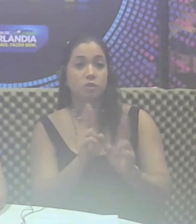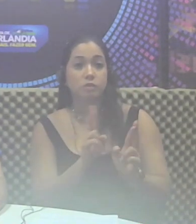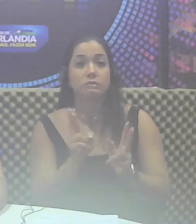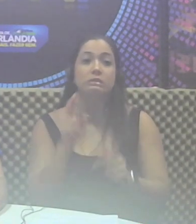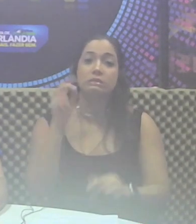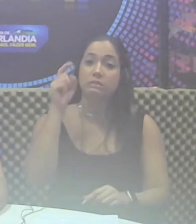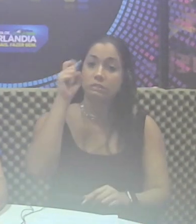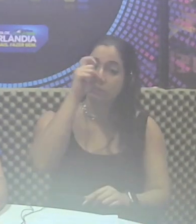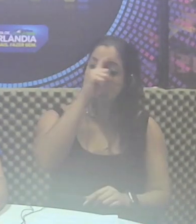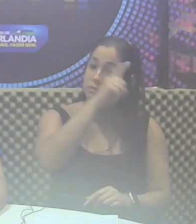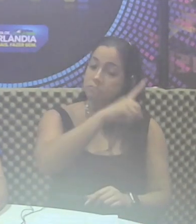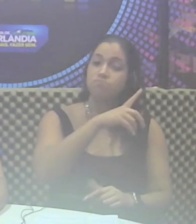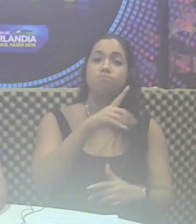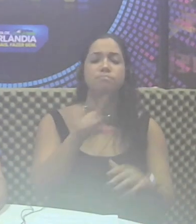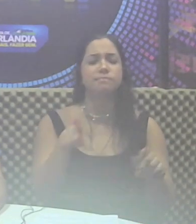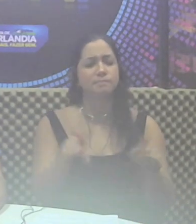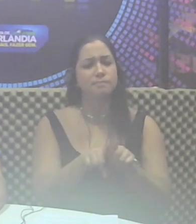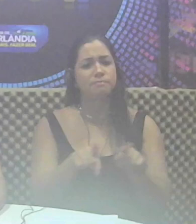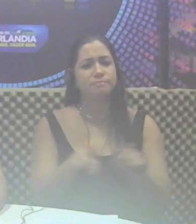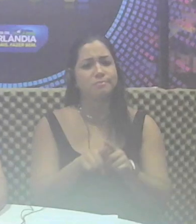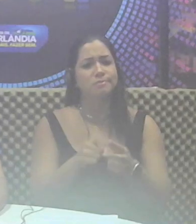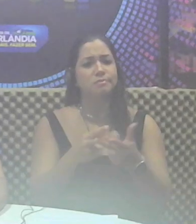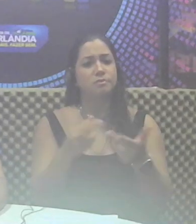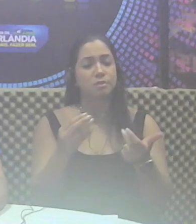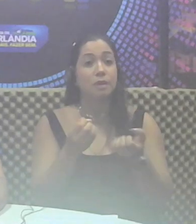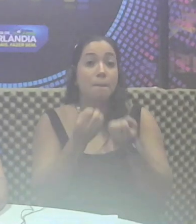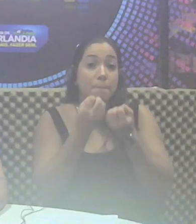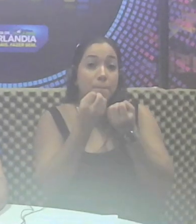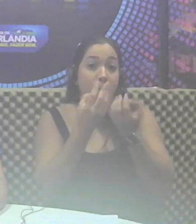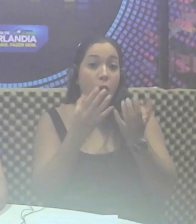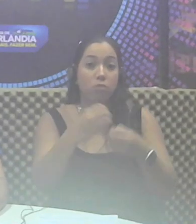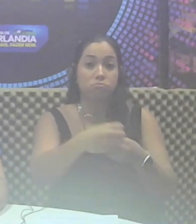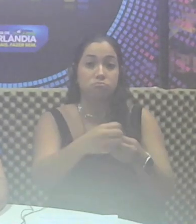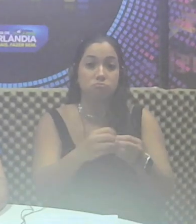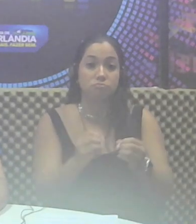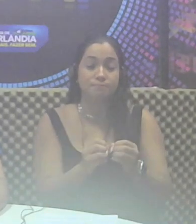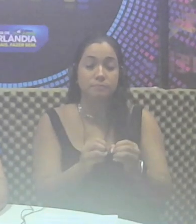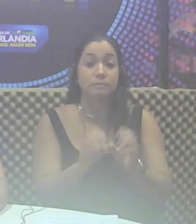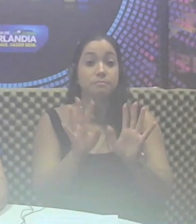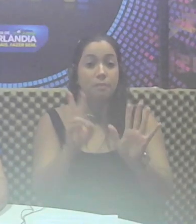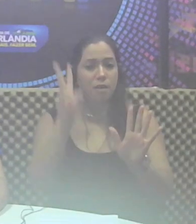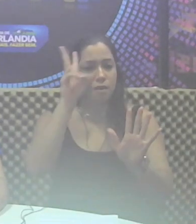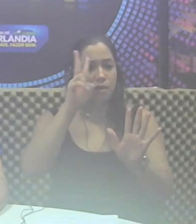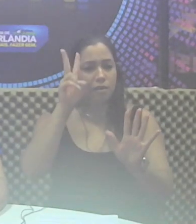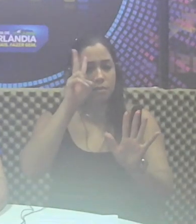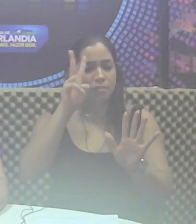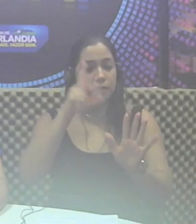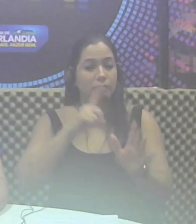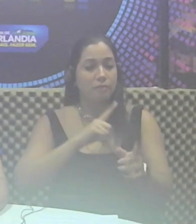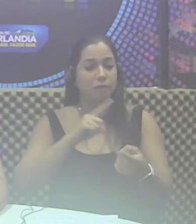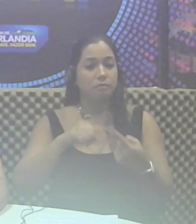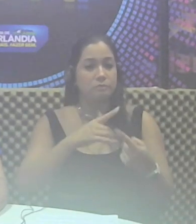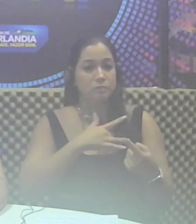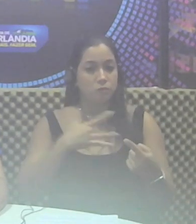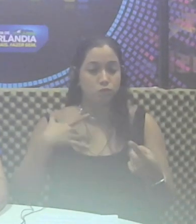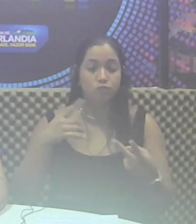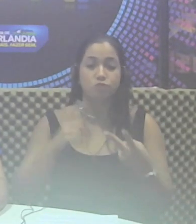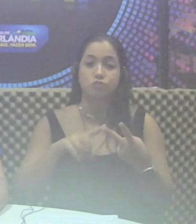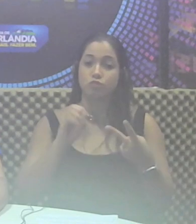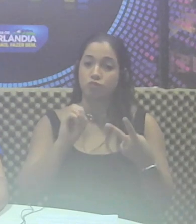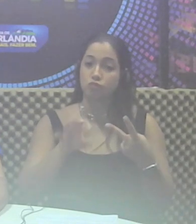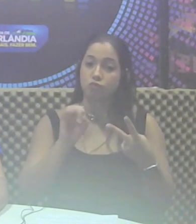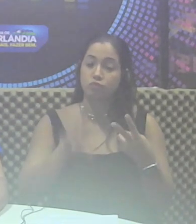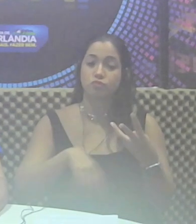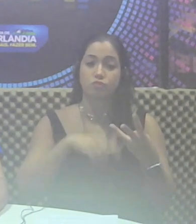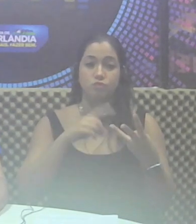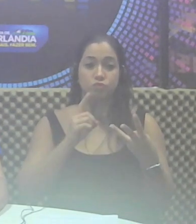as dificuldades e também as coisas que estão boas no distrito. Lembrando que plano diretor envolve saúde,